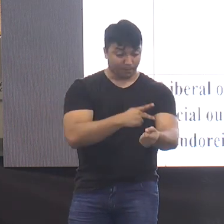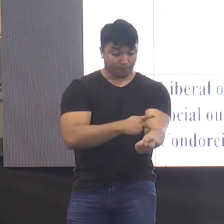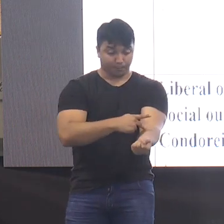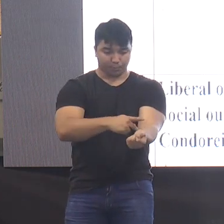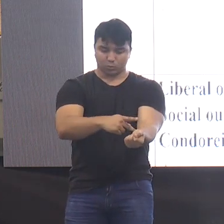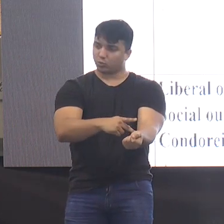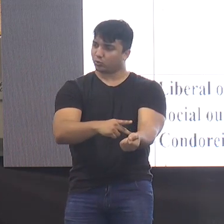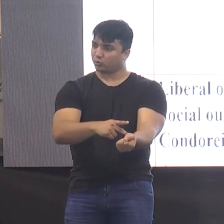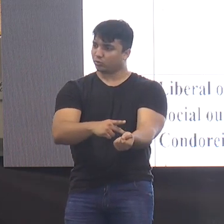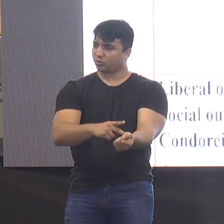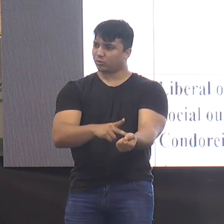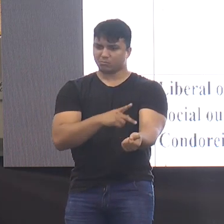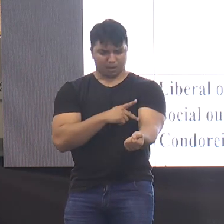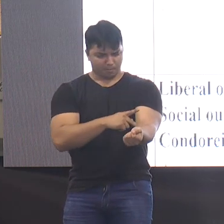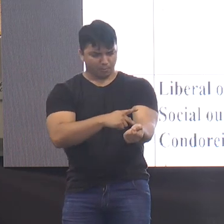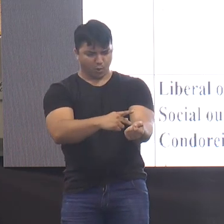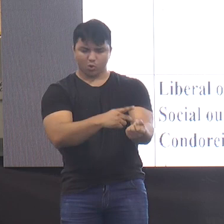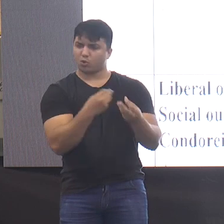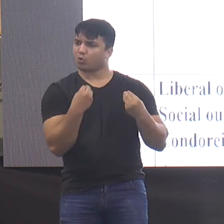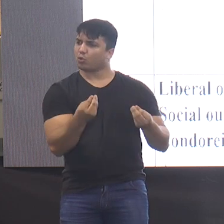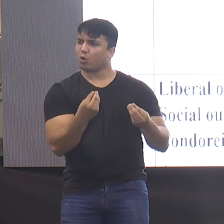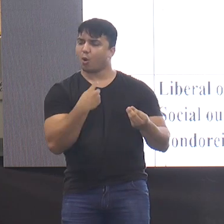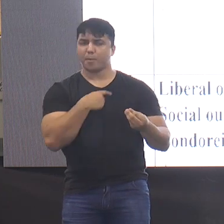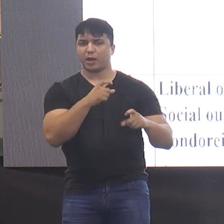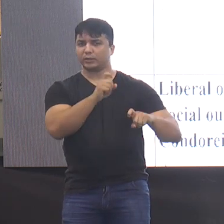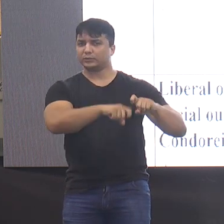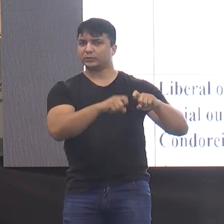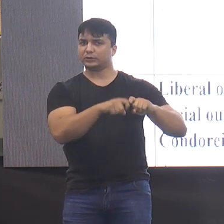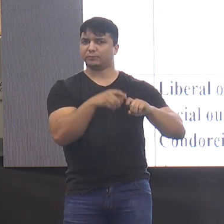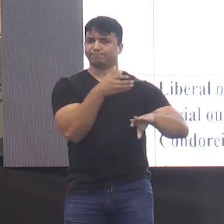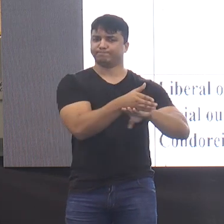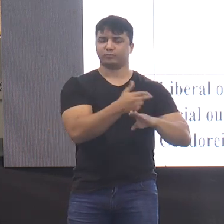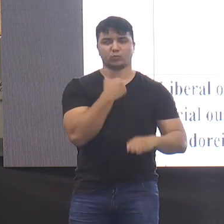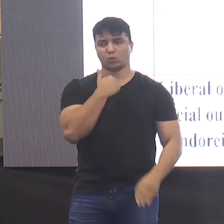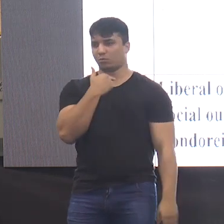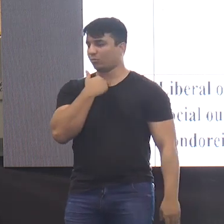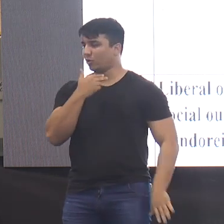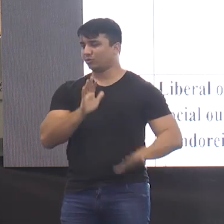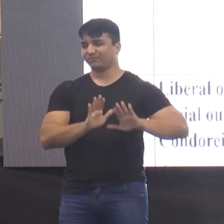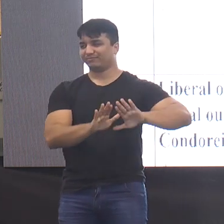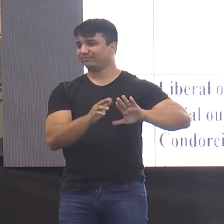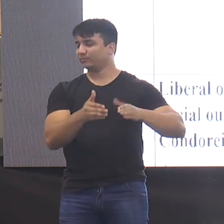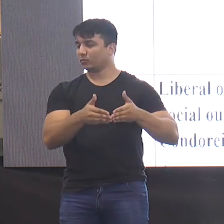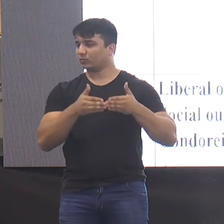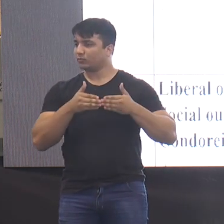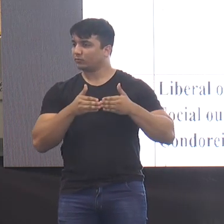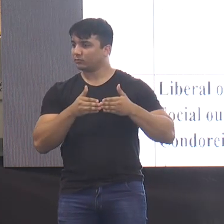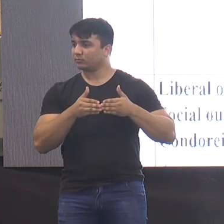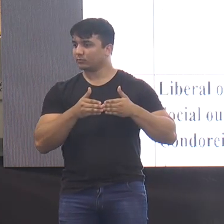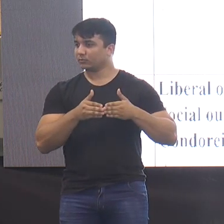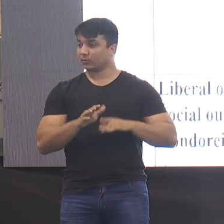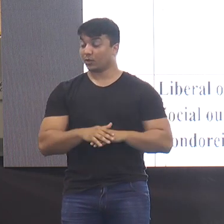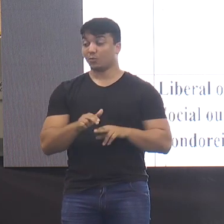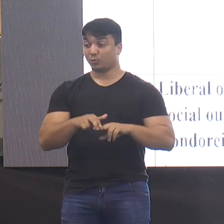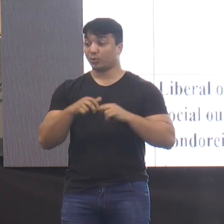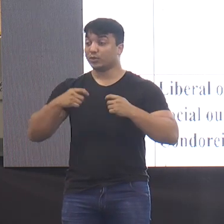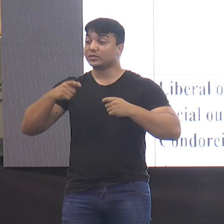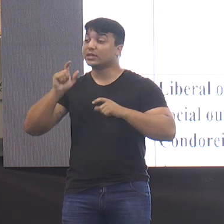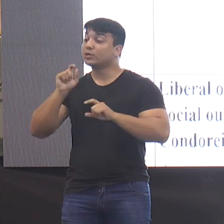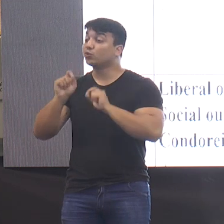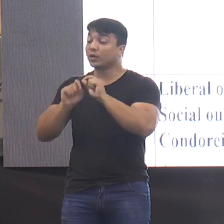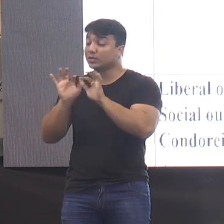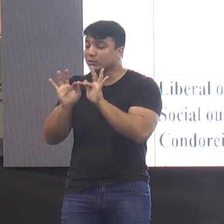puro. Para ele ser puro, ele não pode ser carnal, sexual. Então é um